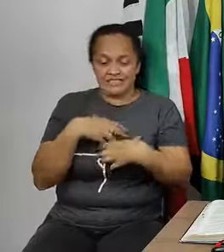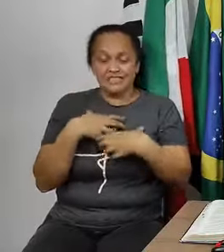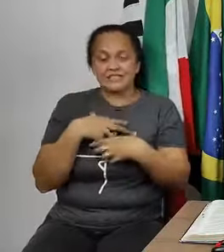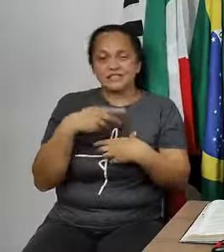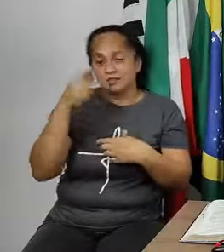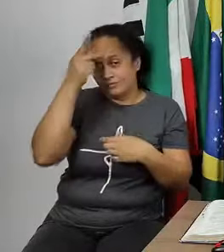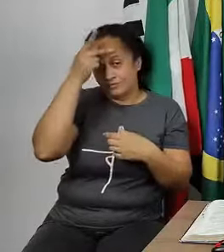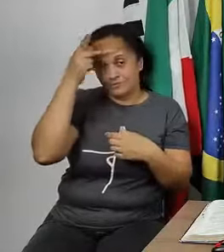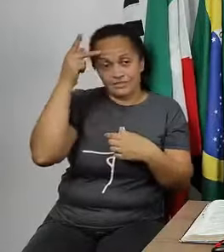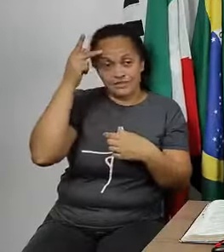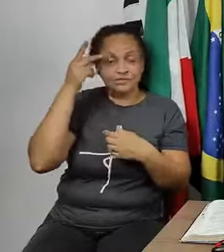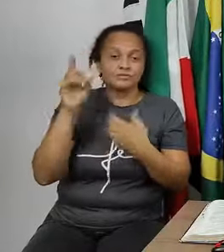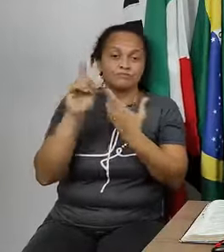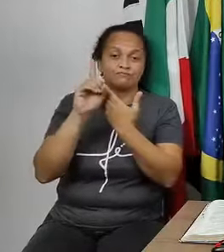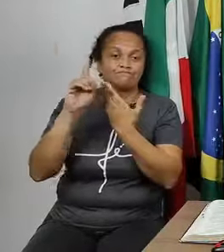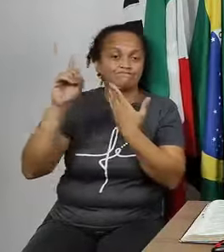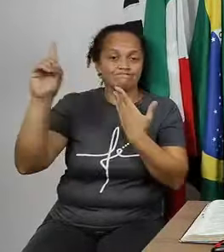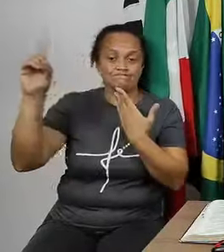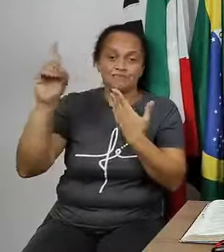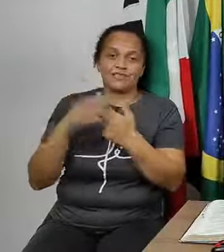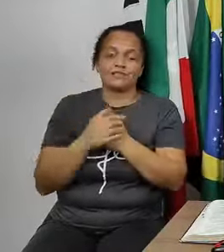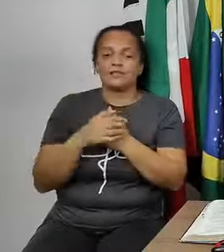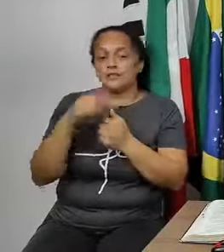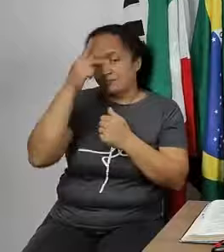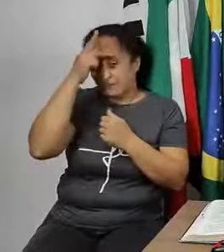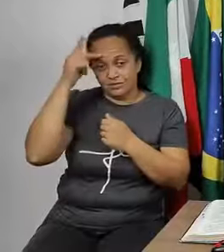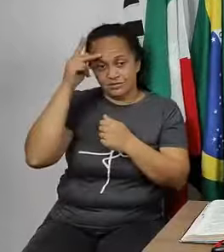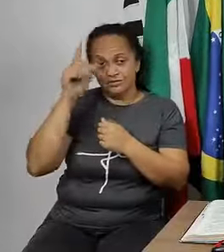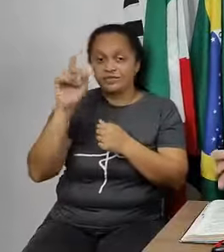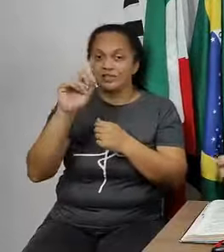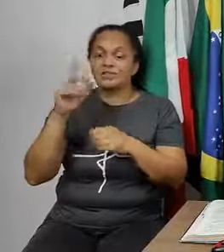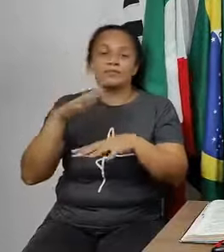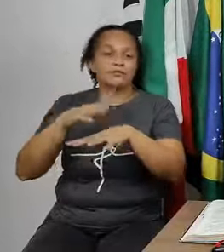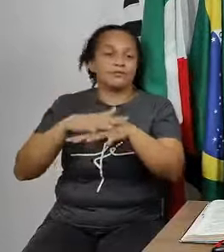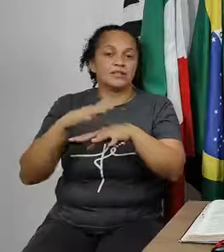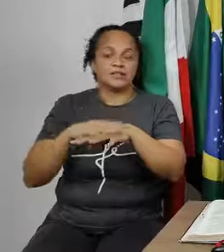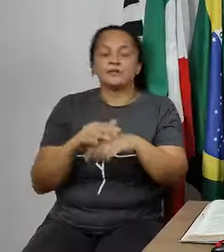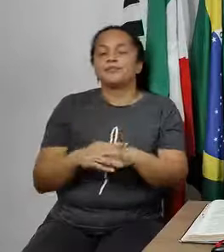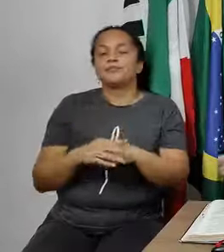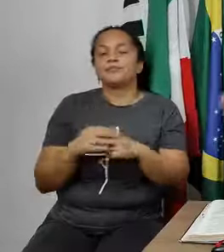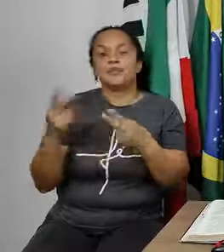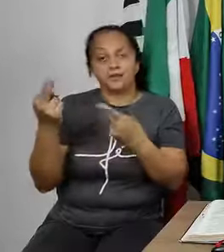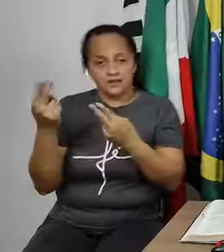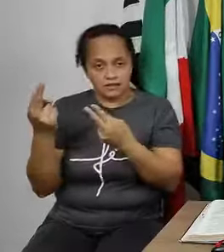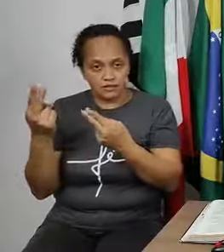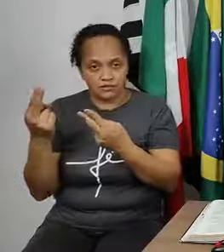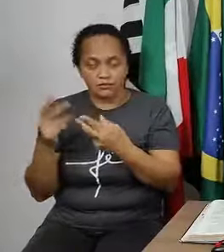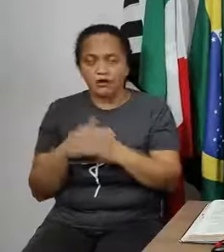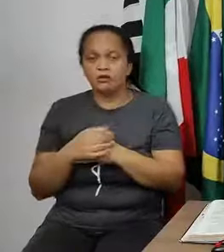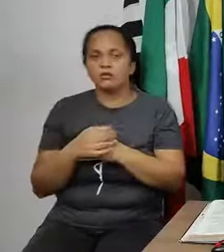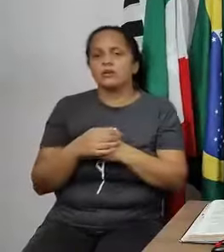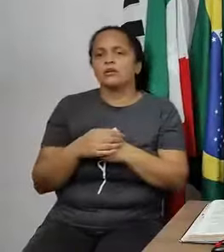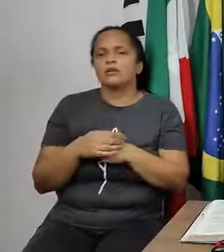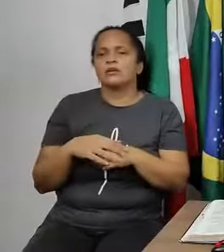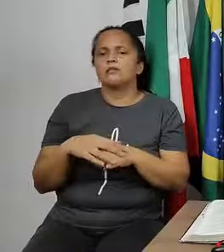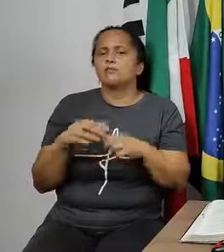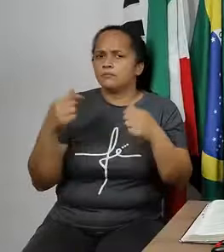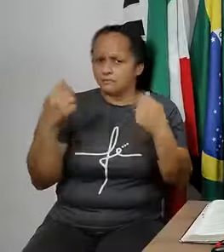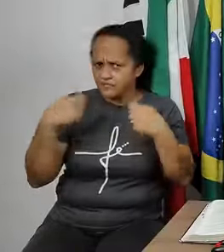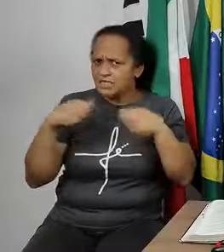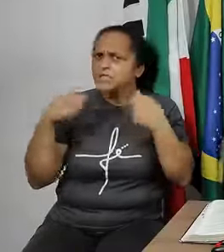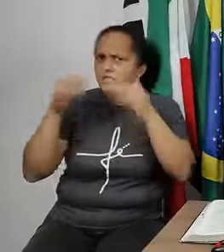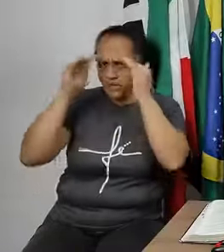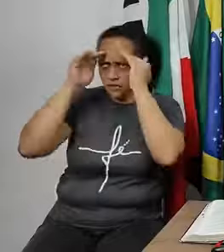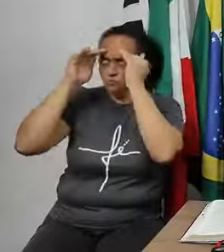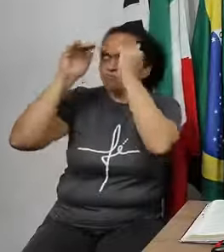rocha, que é fazer o que Deus manda fazer. O que é a rocha? A rocha é a nossa obediência à palavra, é